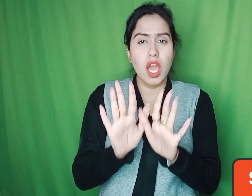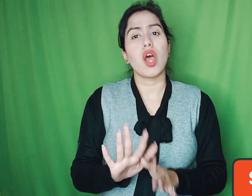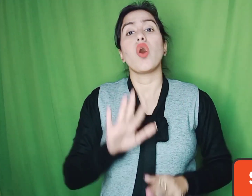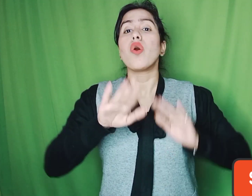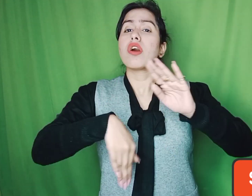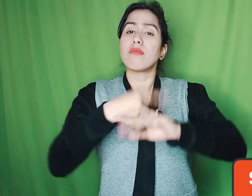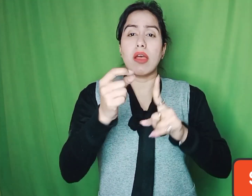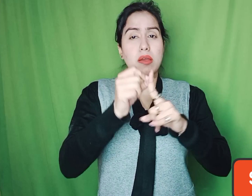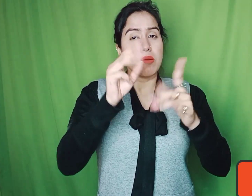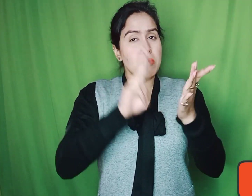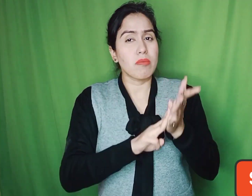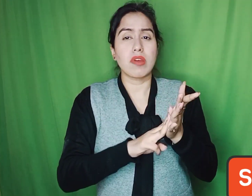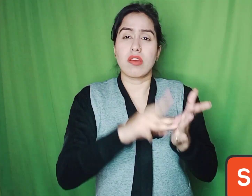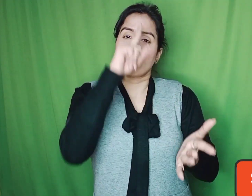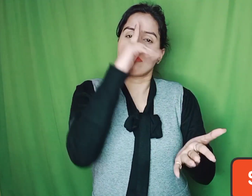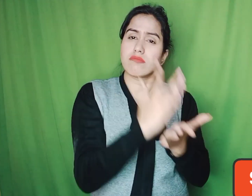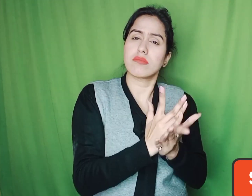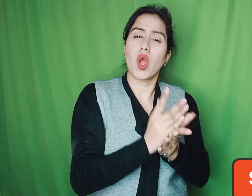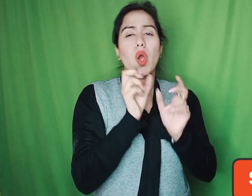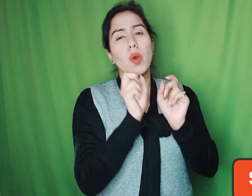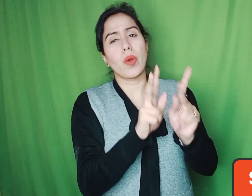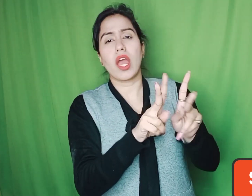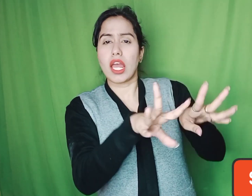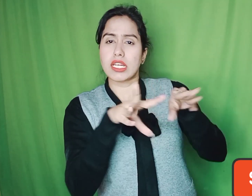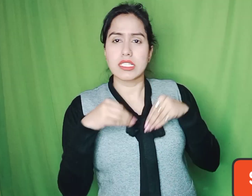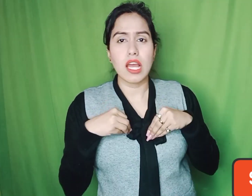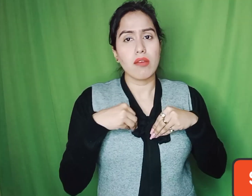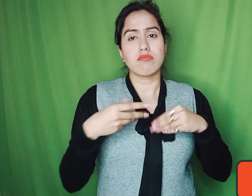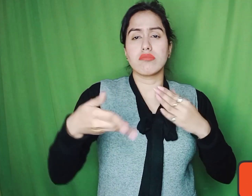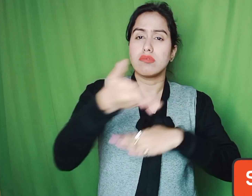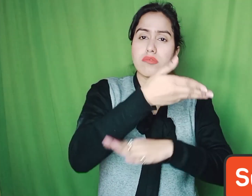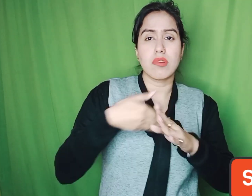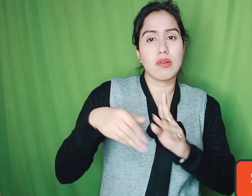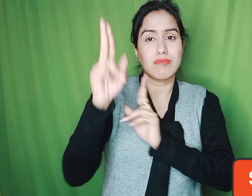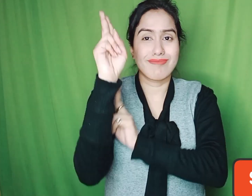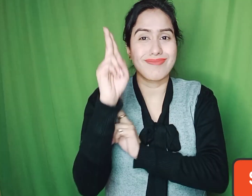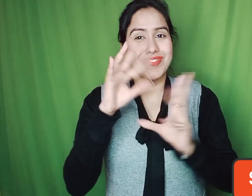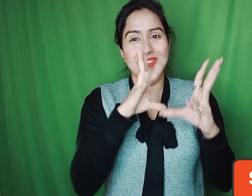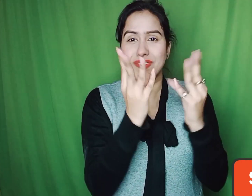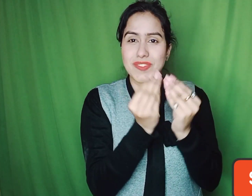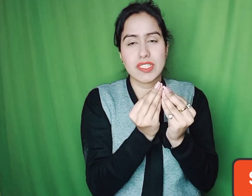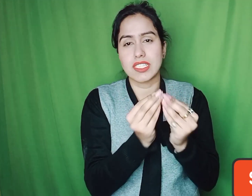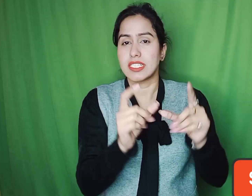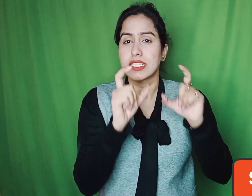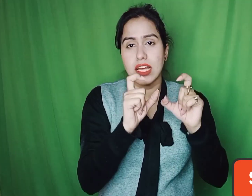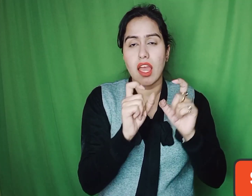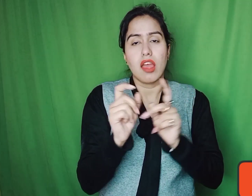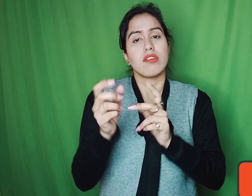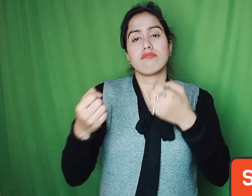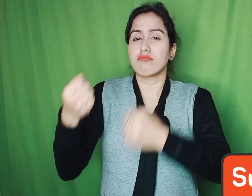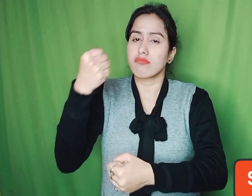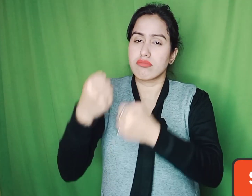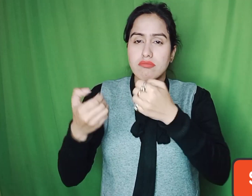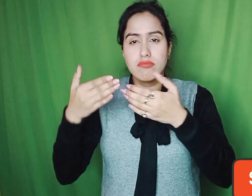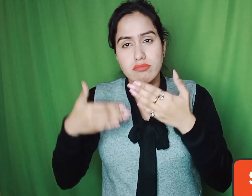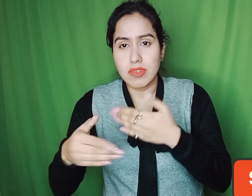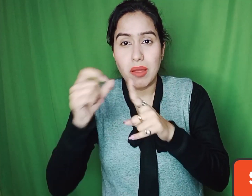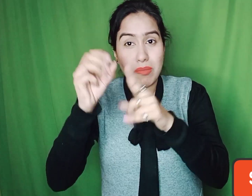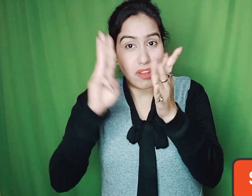तबादला पंजाब की तरफ भटिंडा एयरपोर्ट से निकला फिरोजपुर की तरफ। फिरोजपुर की तरफ जब वह गया,